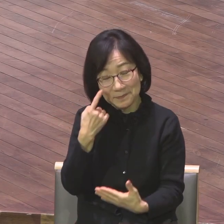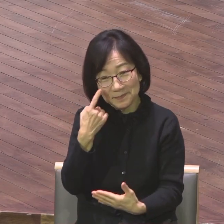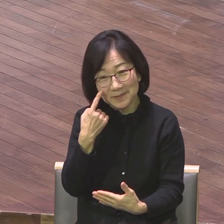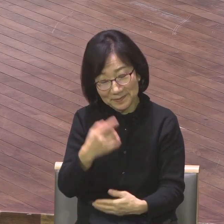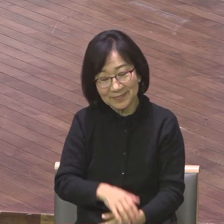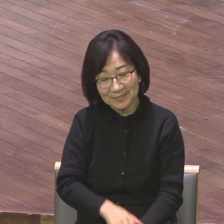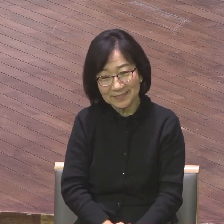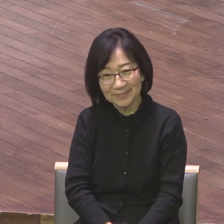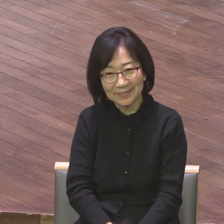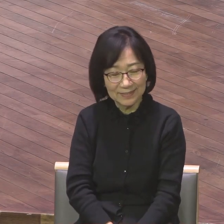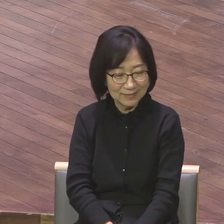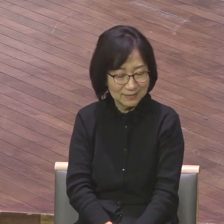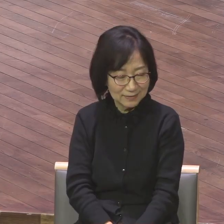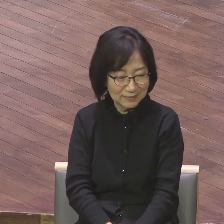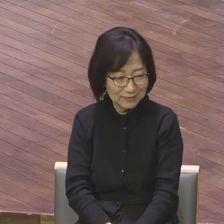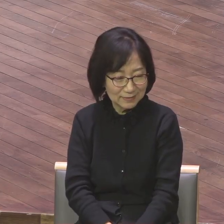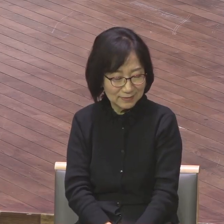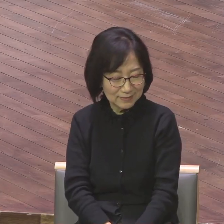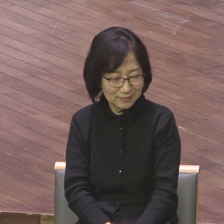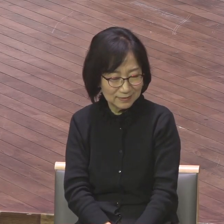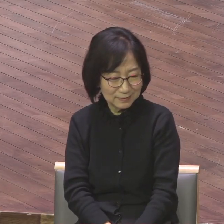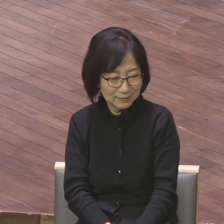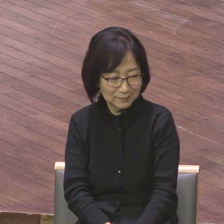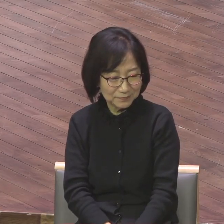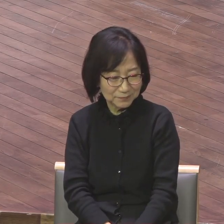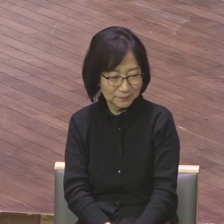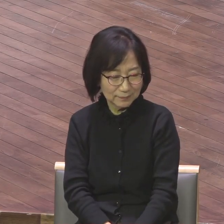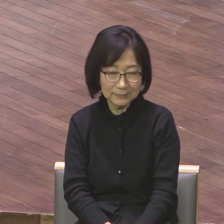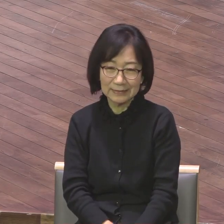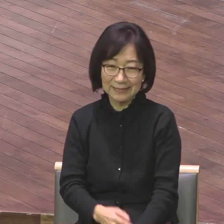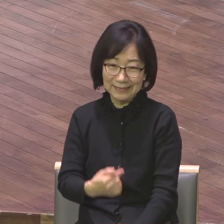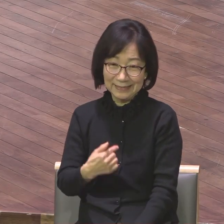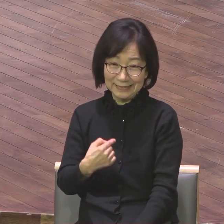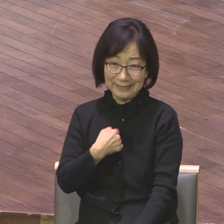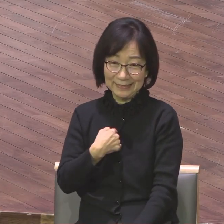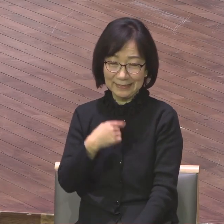저는요, 지금껏 살면서 내가 뭘 해야 되겠다.